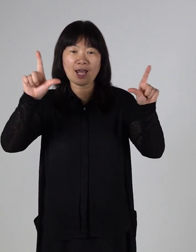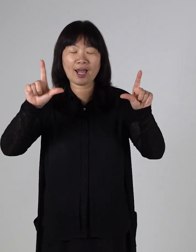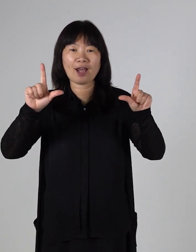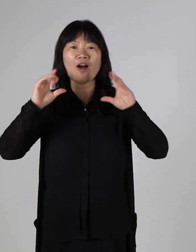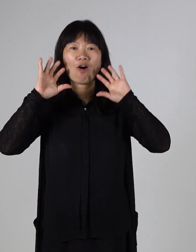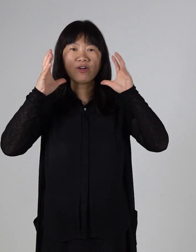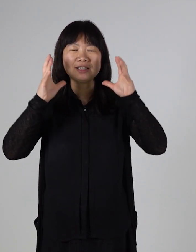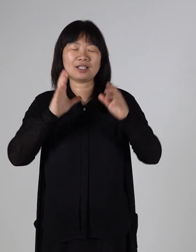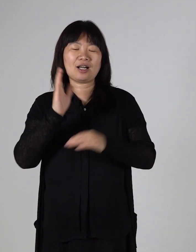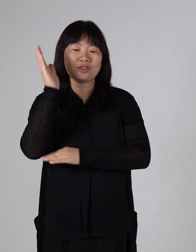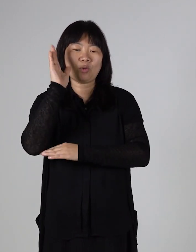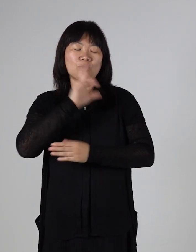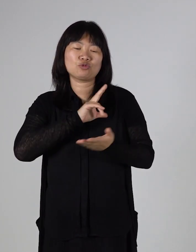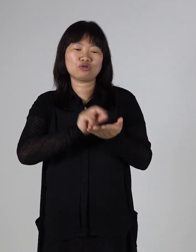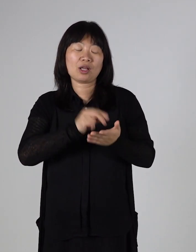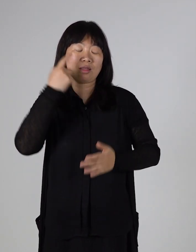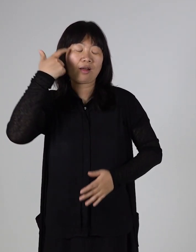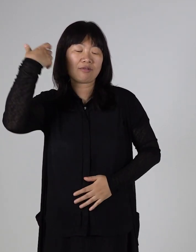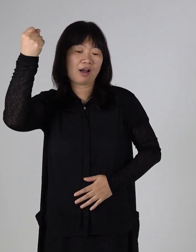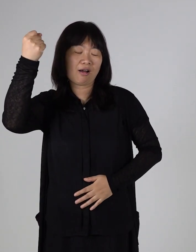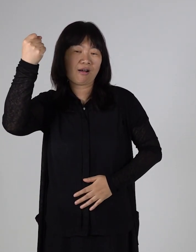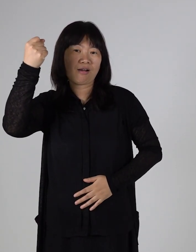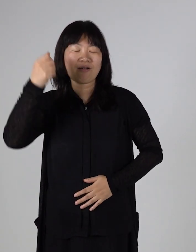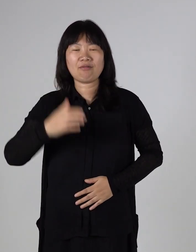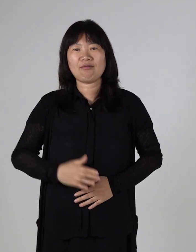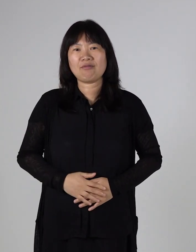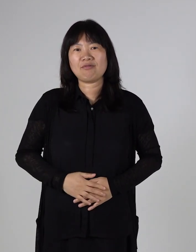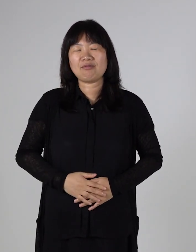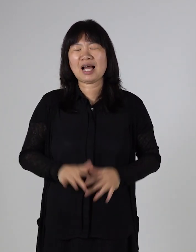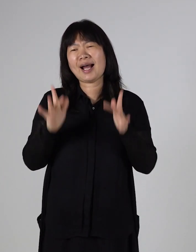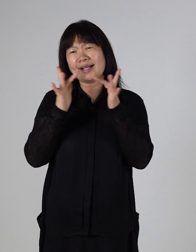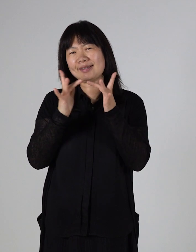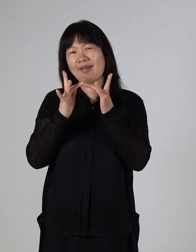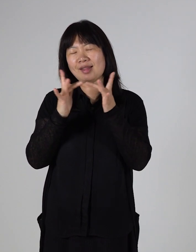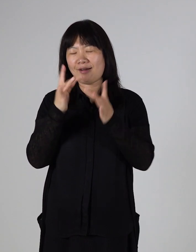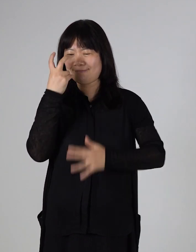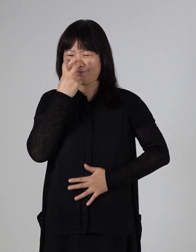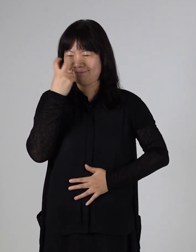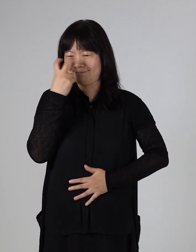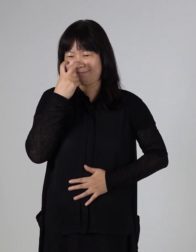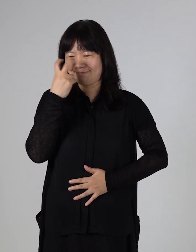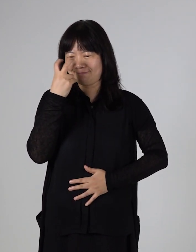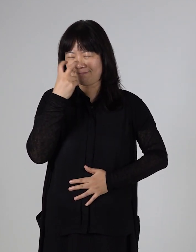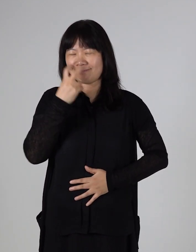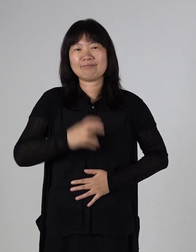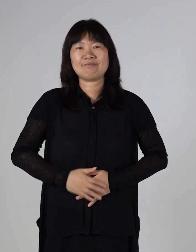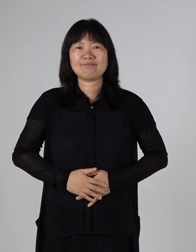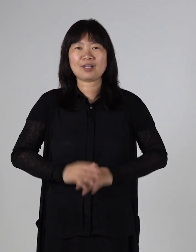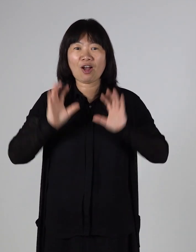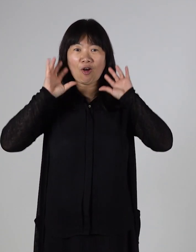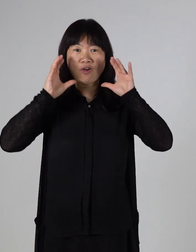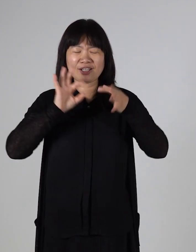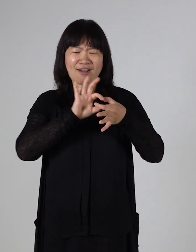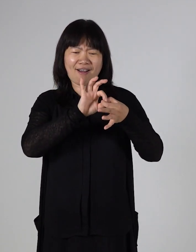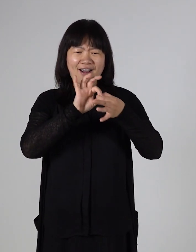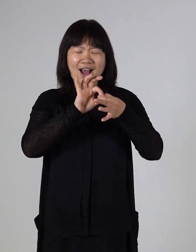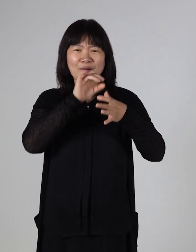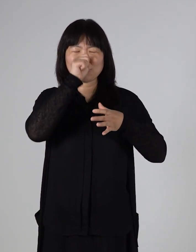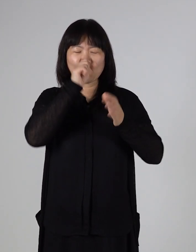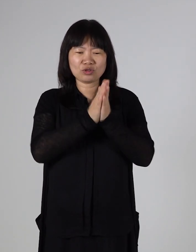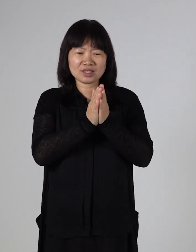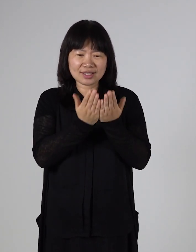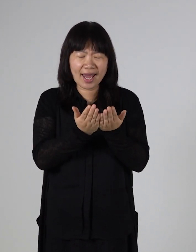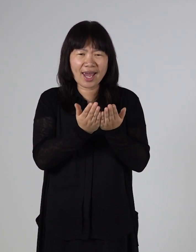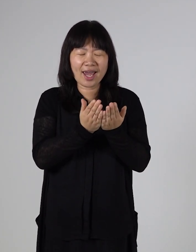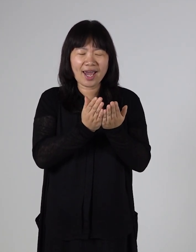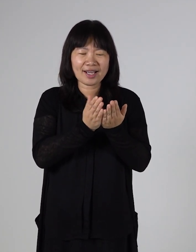주제이겠거니 그렇게 생각을 했어요. 그래서 또 인터넷 검색을 해가지고 어린이에 관한 무슨 좋은 책이